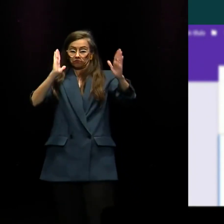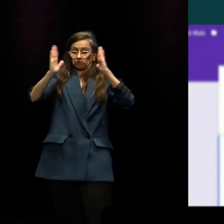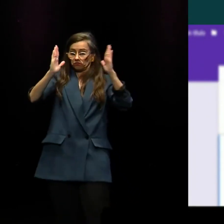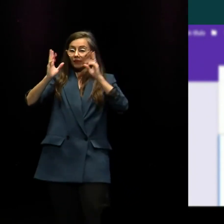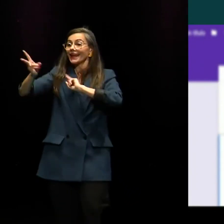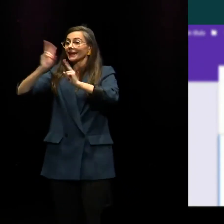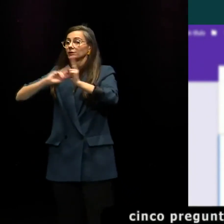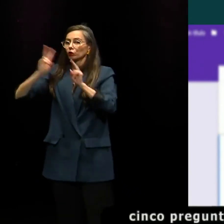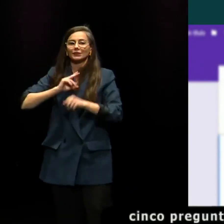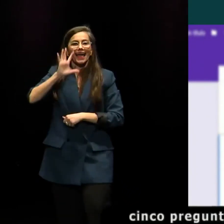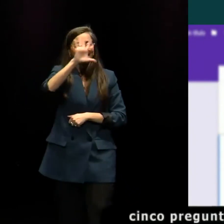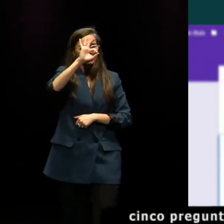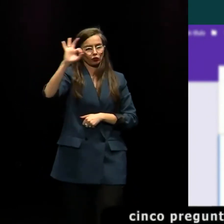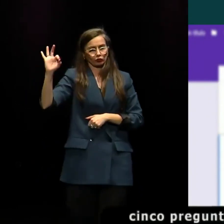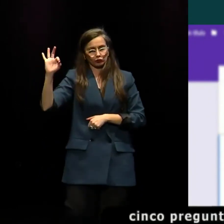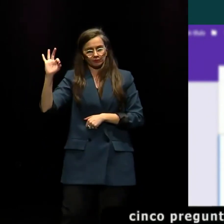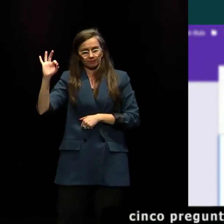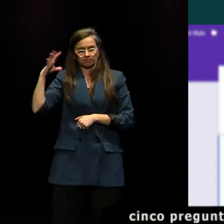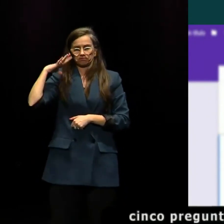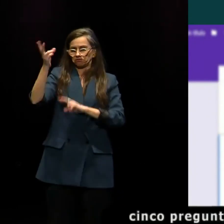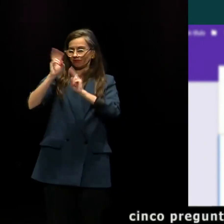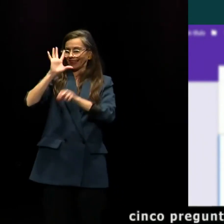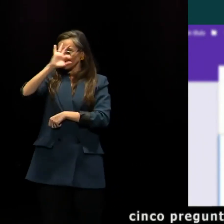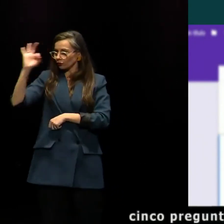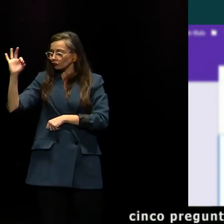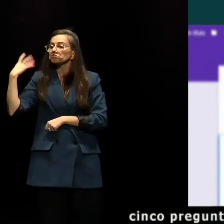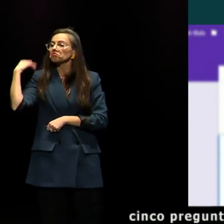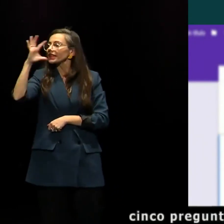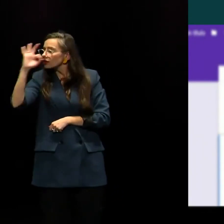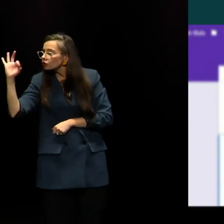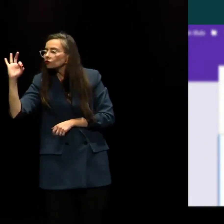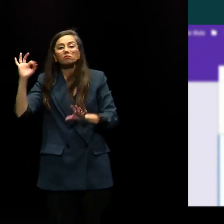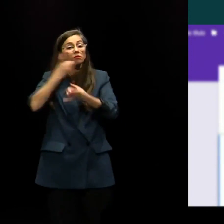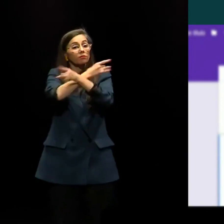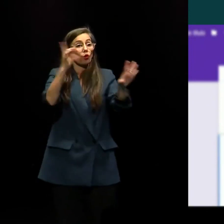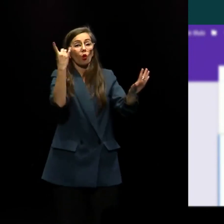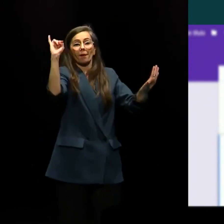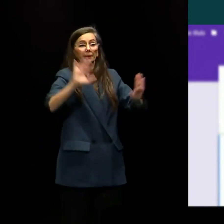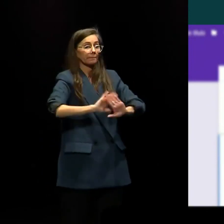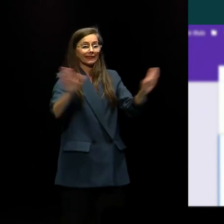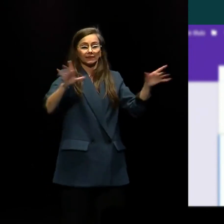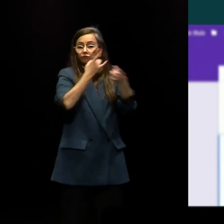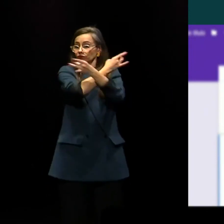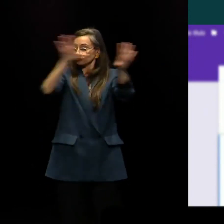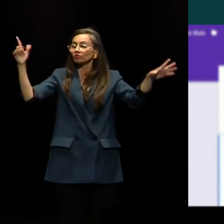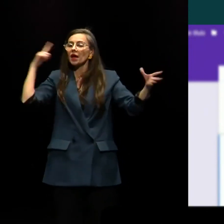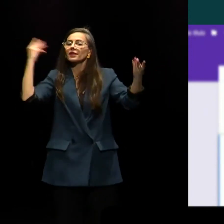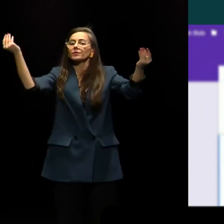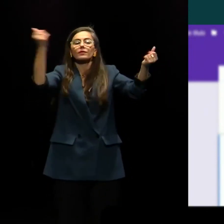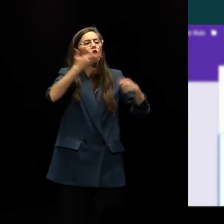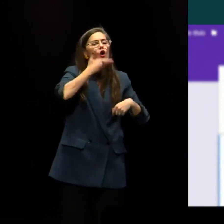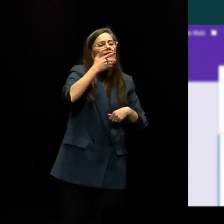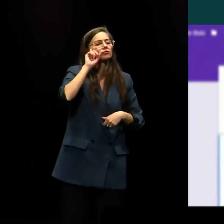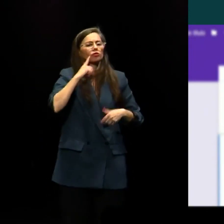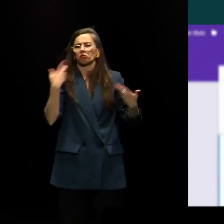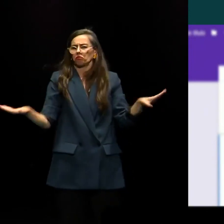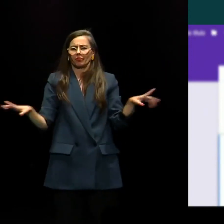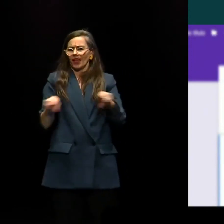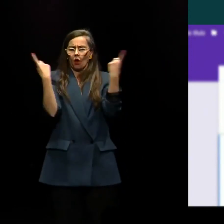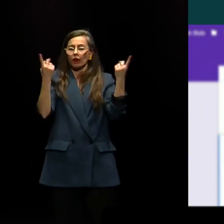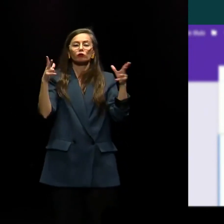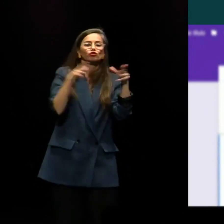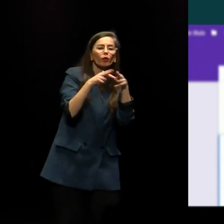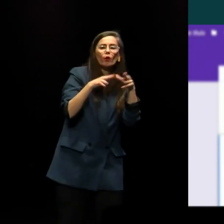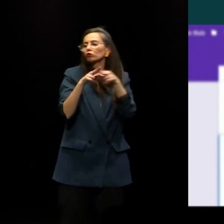ellos ven de manera positiva con lo que contamos y en qué tenemos que mejorar. Recibimos casi 500